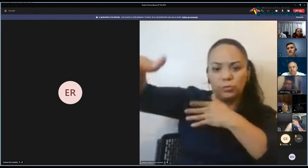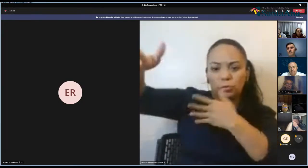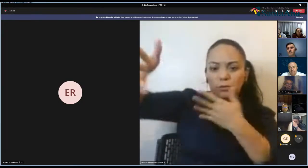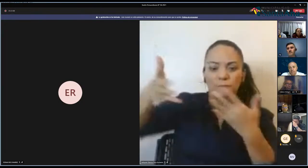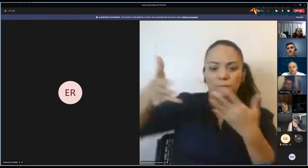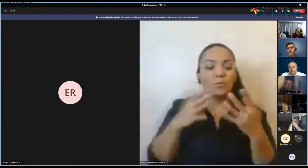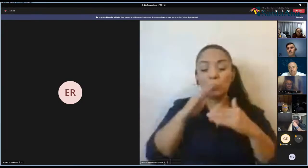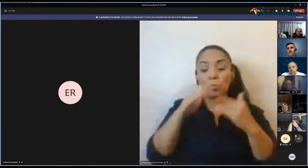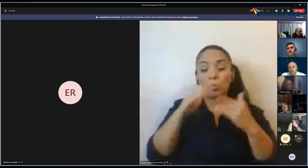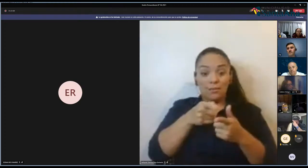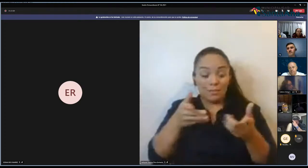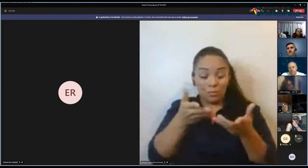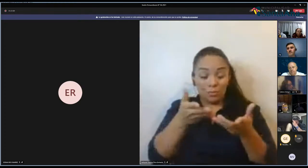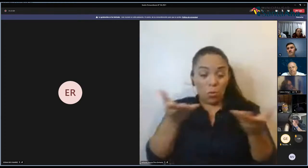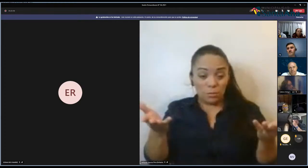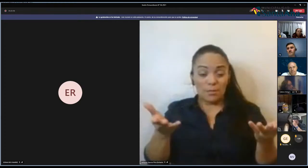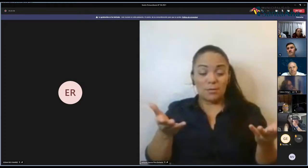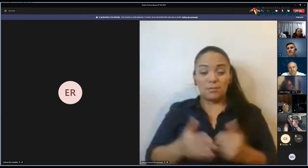cosas estén